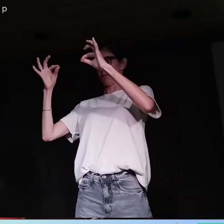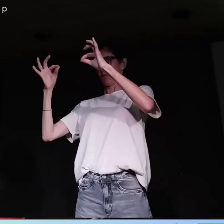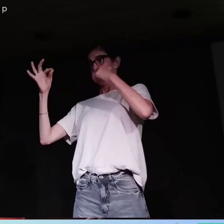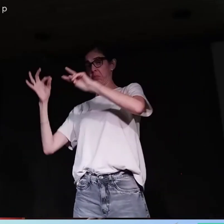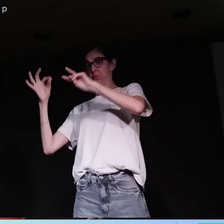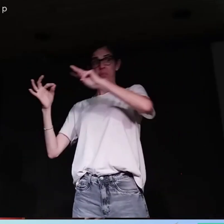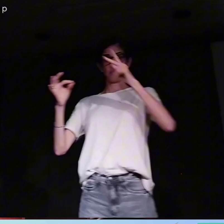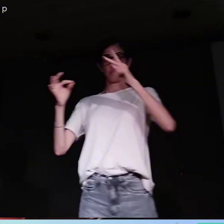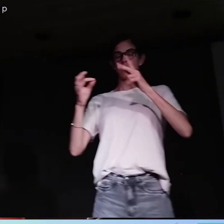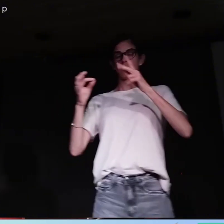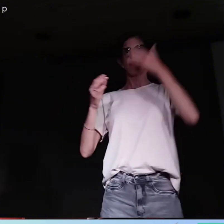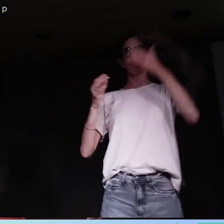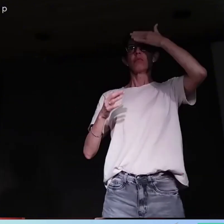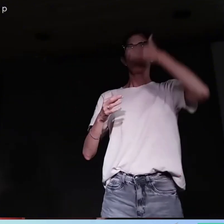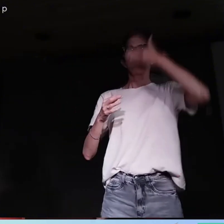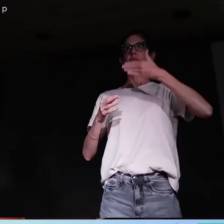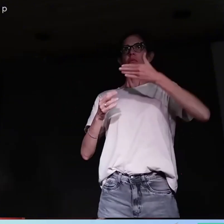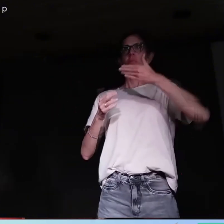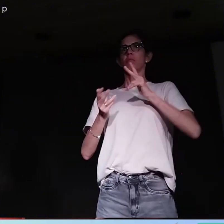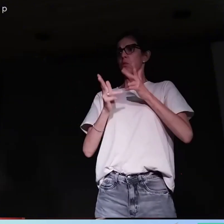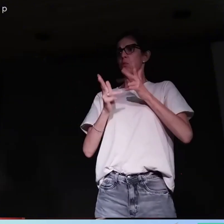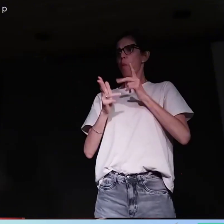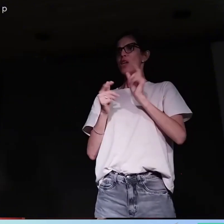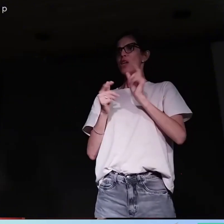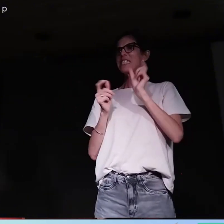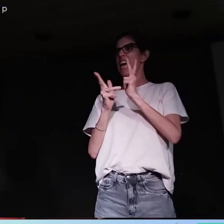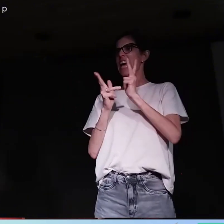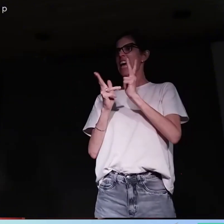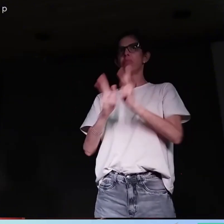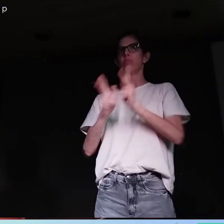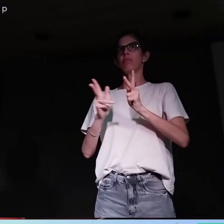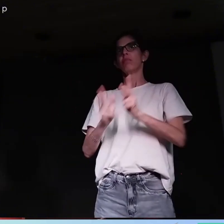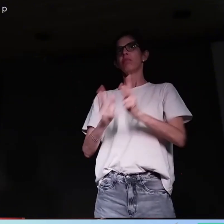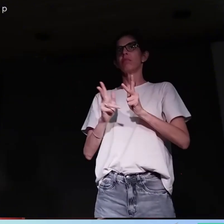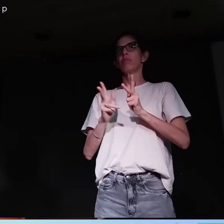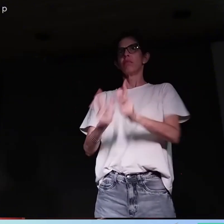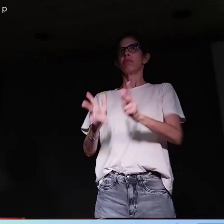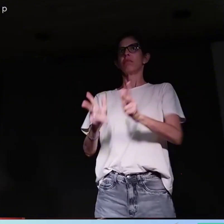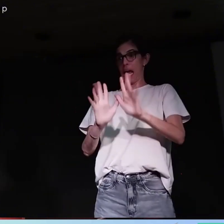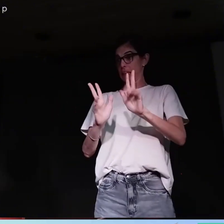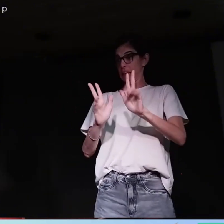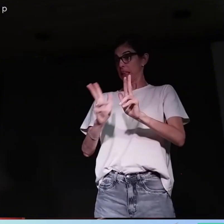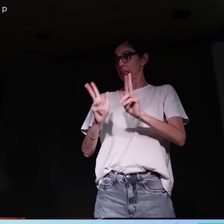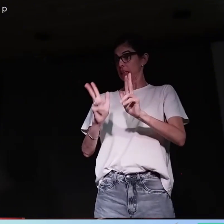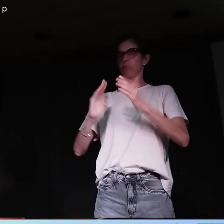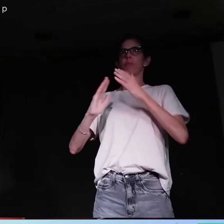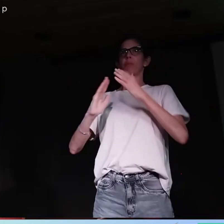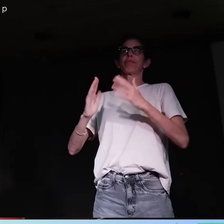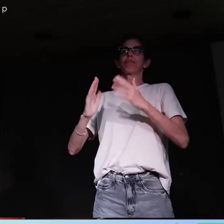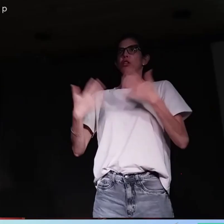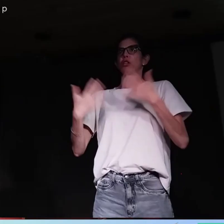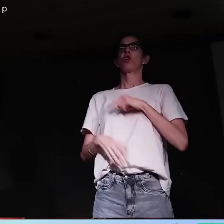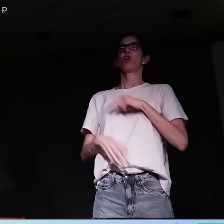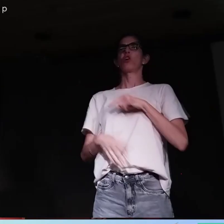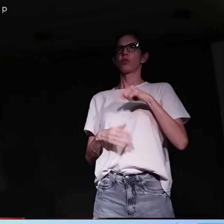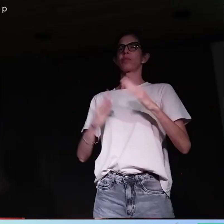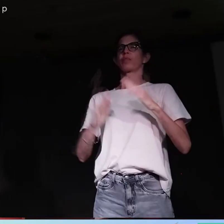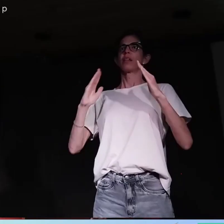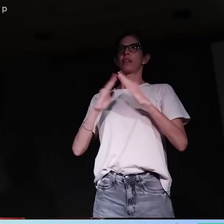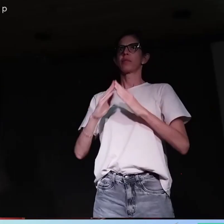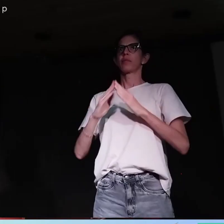porque he visto estas oraciones traducidas a la lengua de señas, pero es la seña directamente estático como si fuera un Tal robot,